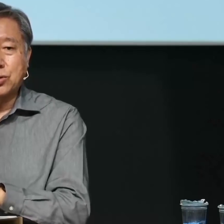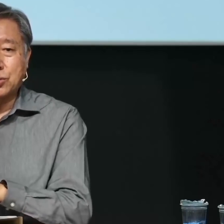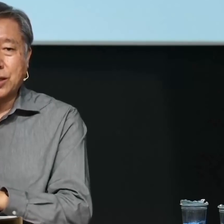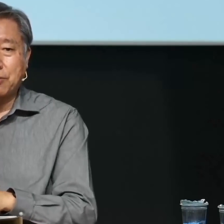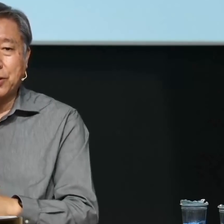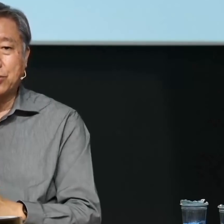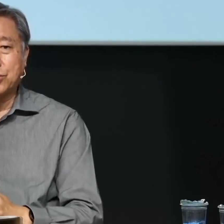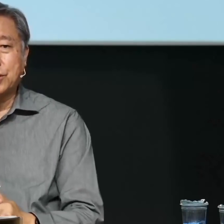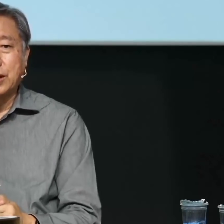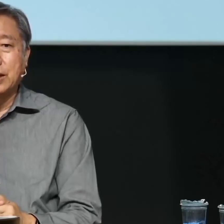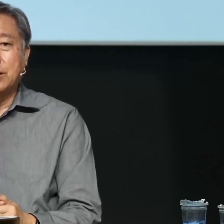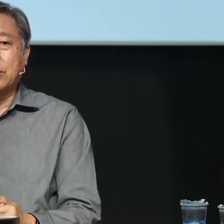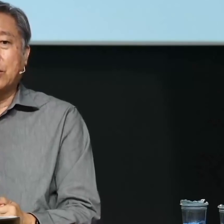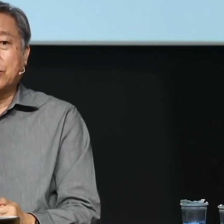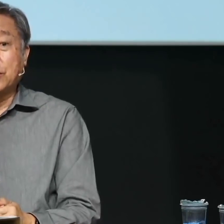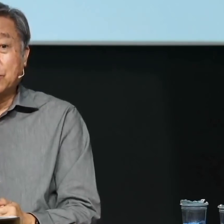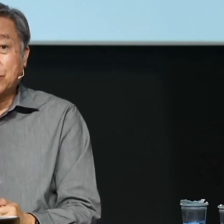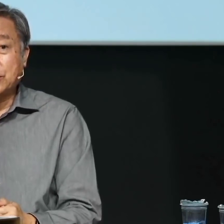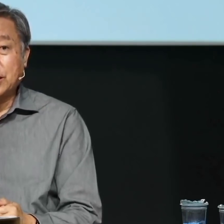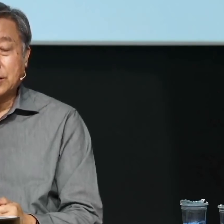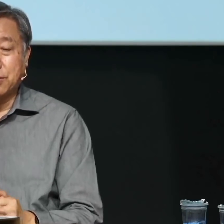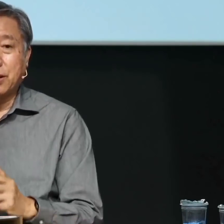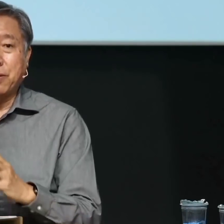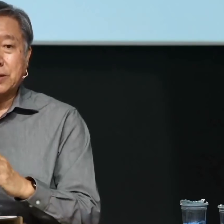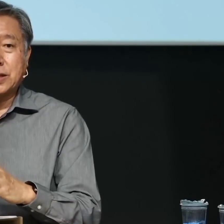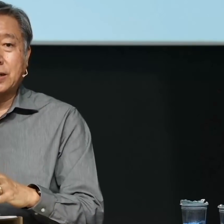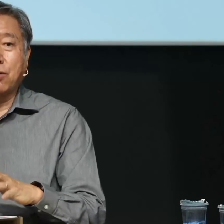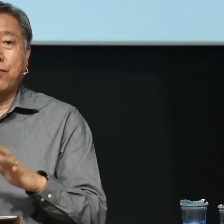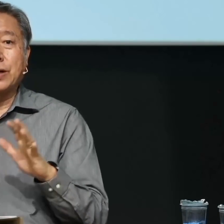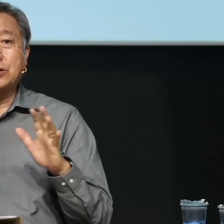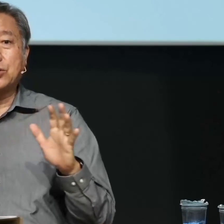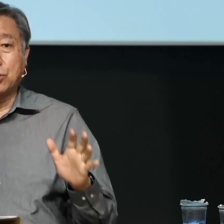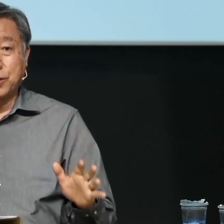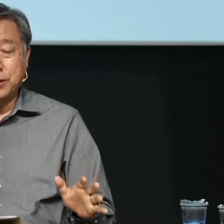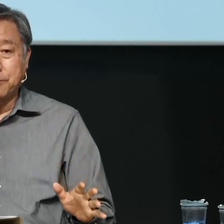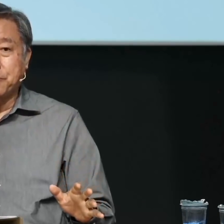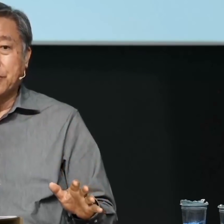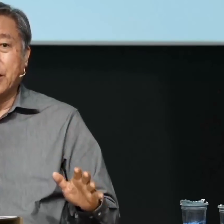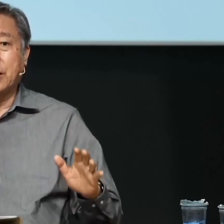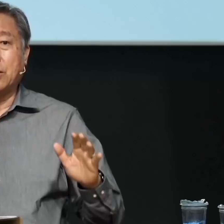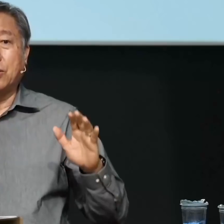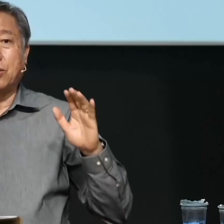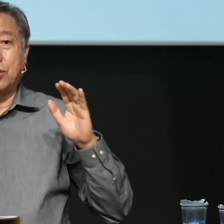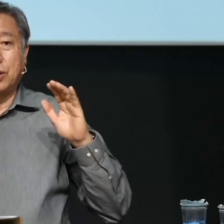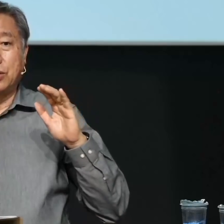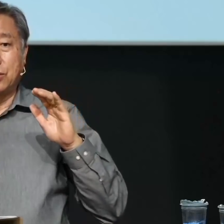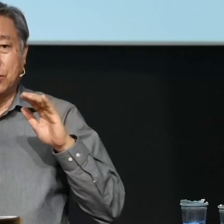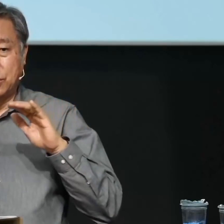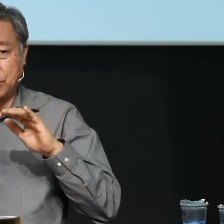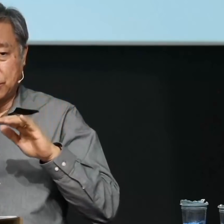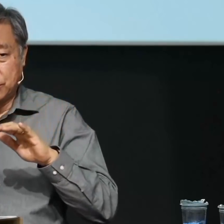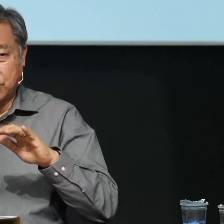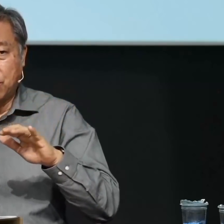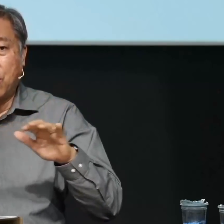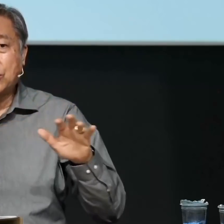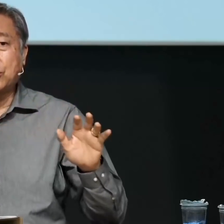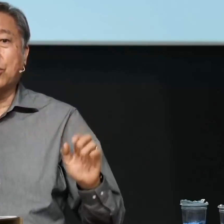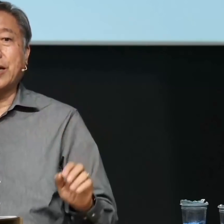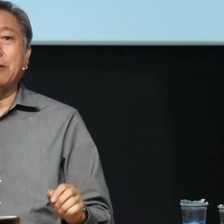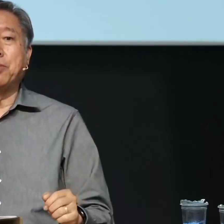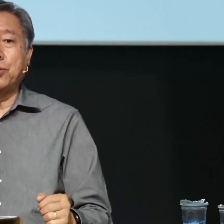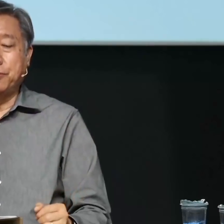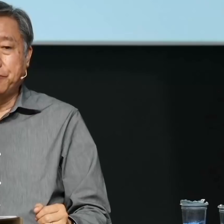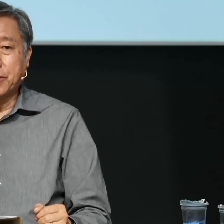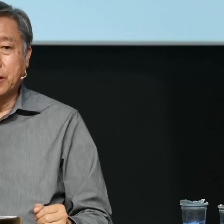nesses últimos capítulos que nós vimos, e na semana passada eu falei sobre, né, o monte